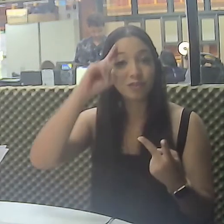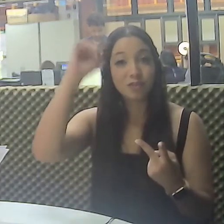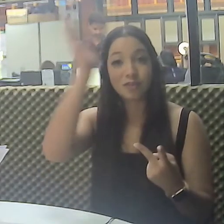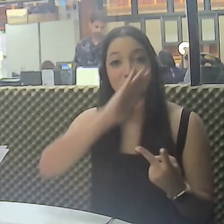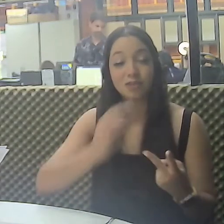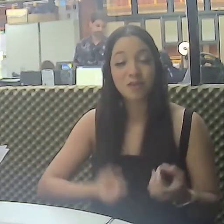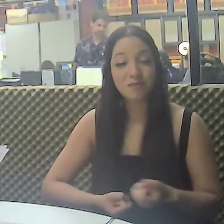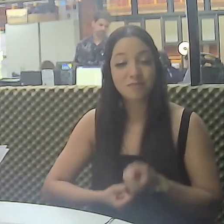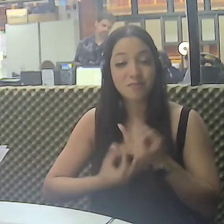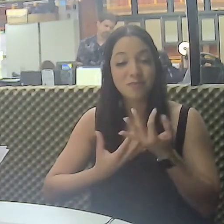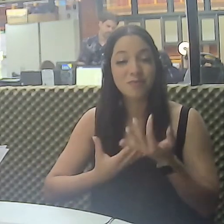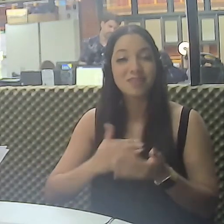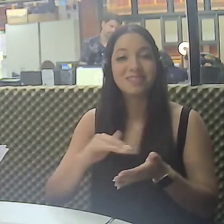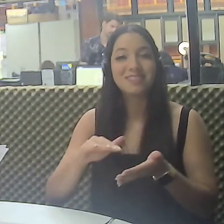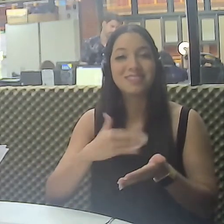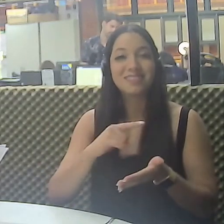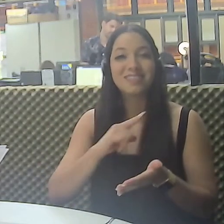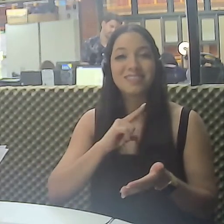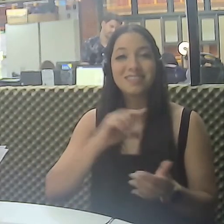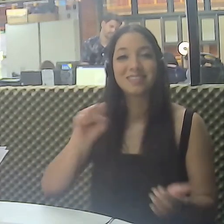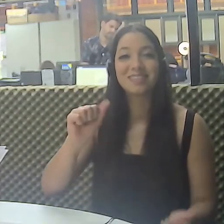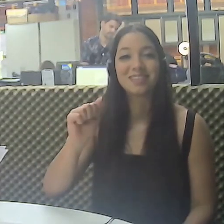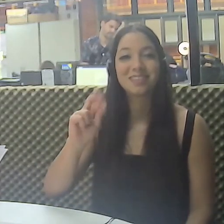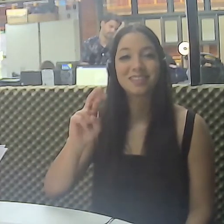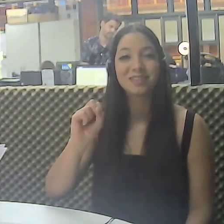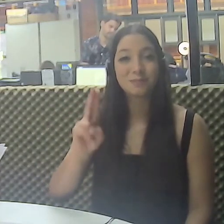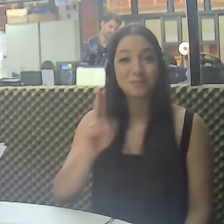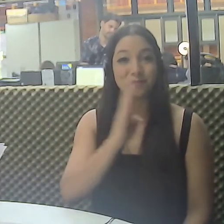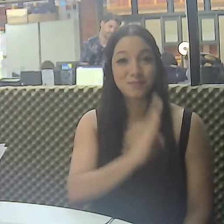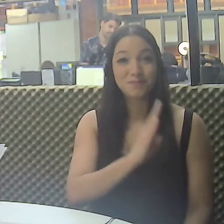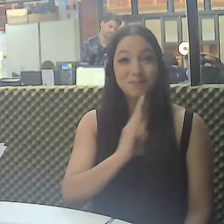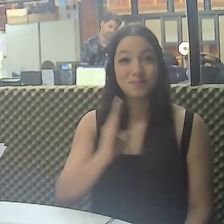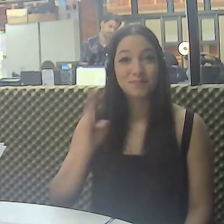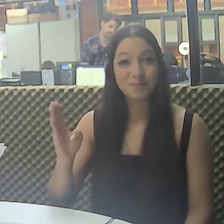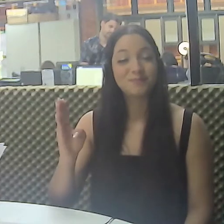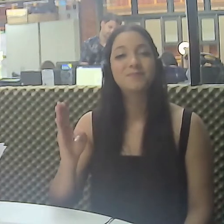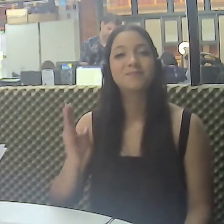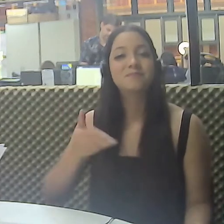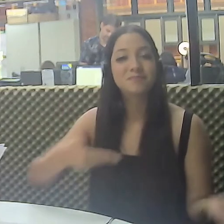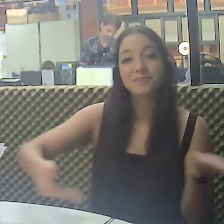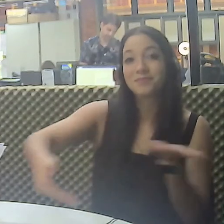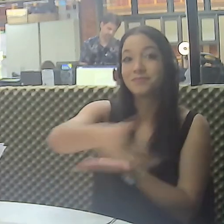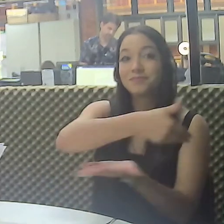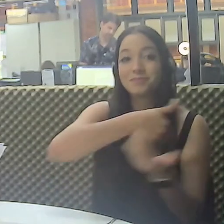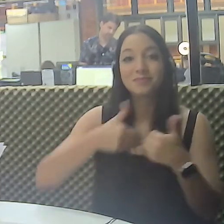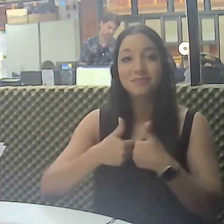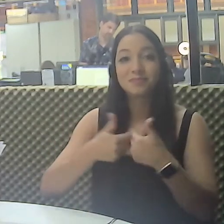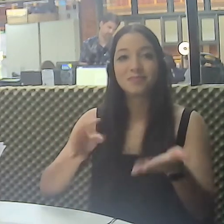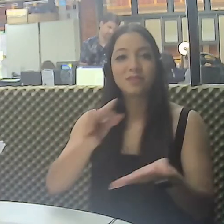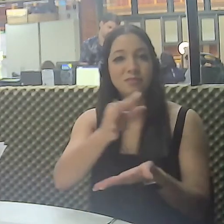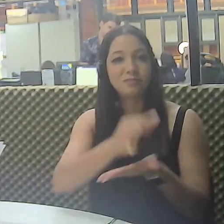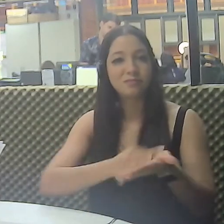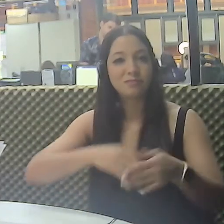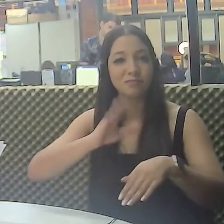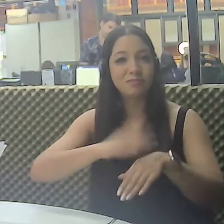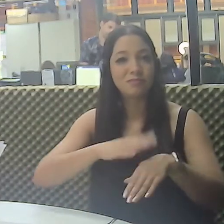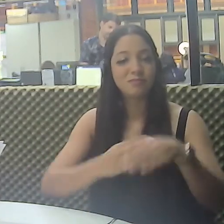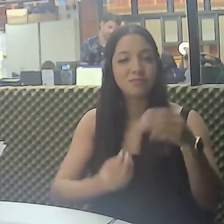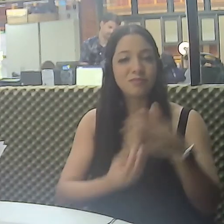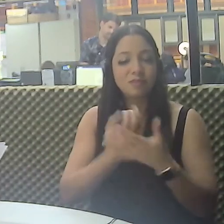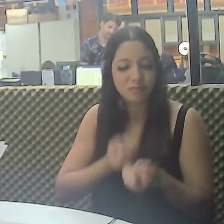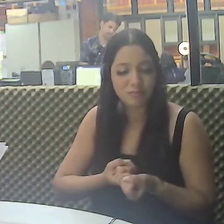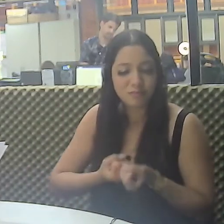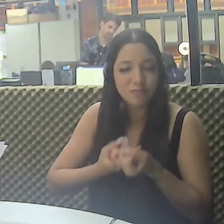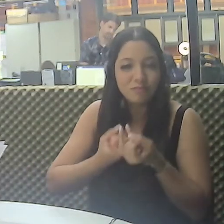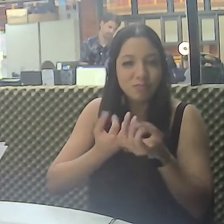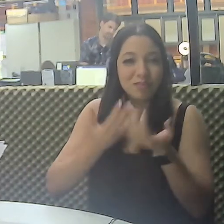a Secretaria promove o Sarau da Biblioteca. O espaço é dinâmico e aberto para textos autorais ou não, declamações